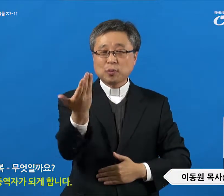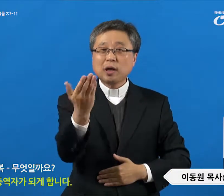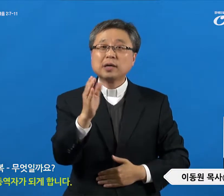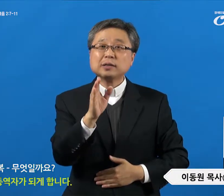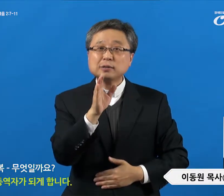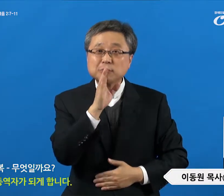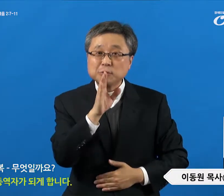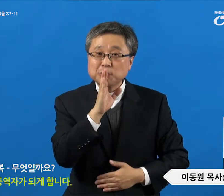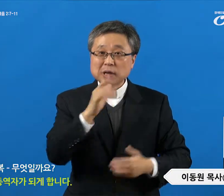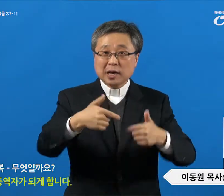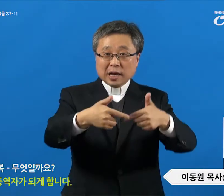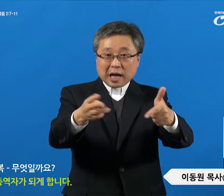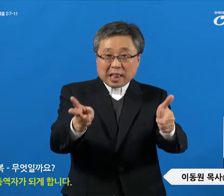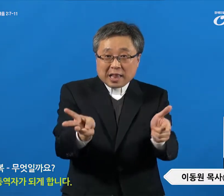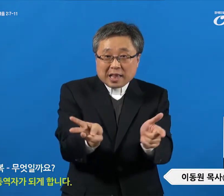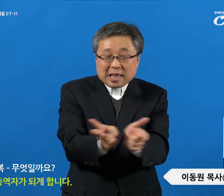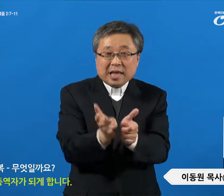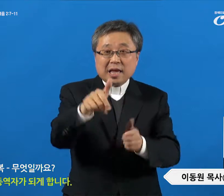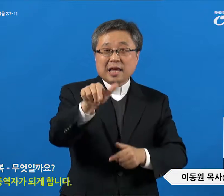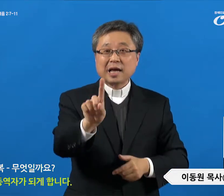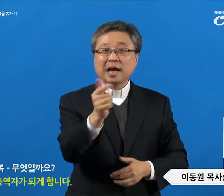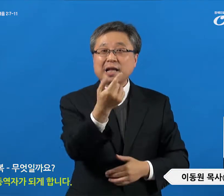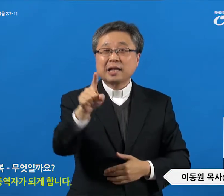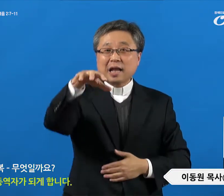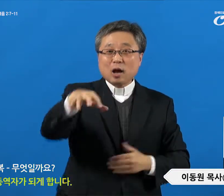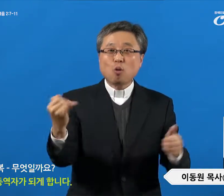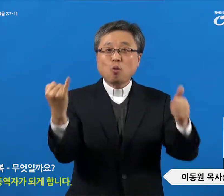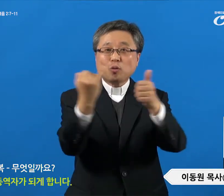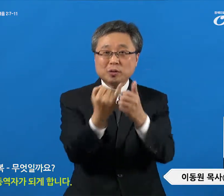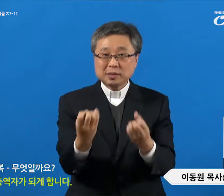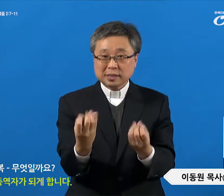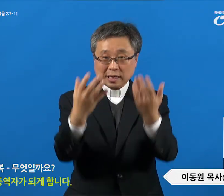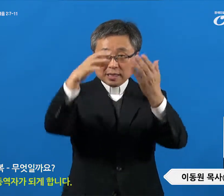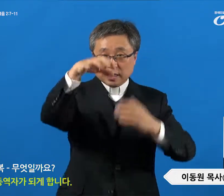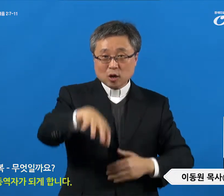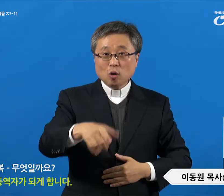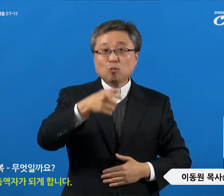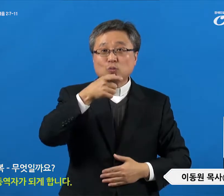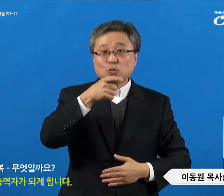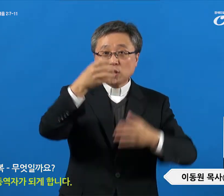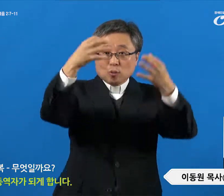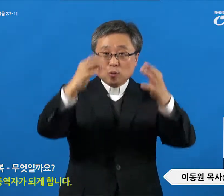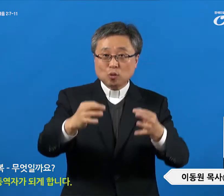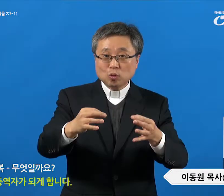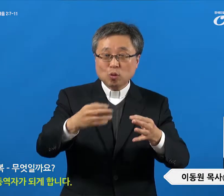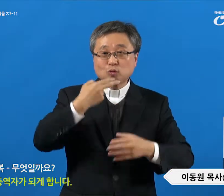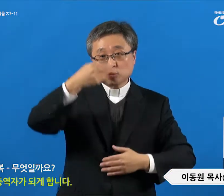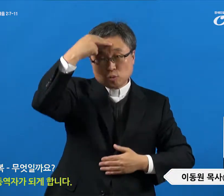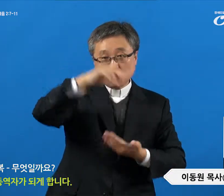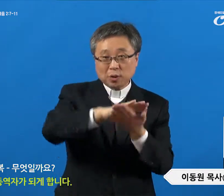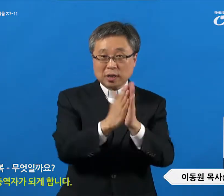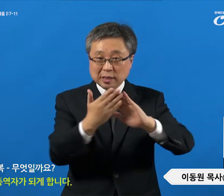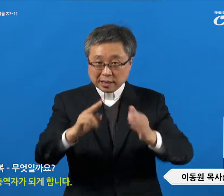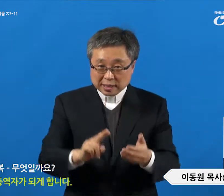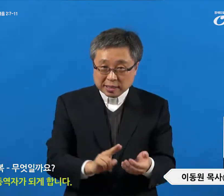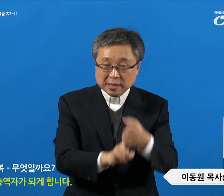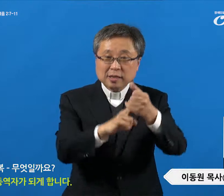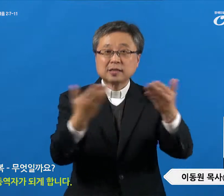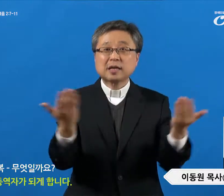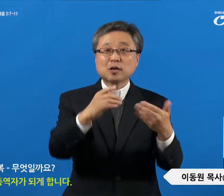이 갈릴리 가나의 혼인잔치에서의 물이 포도주로 변한 기적, 이 기적 사건에서 예수님이